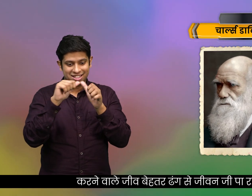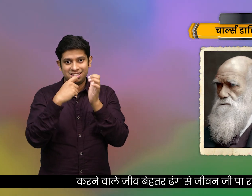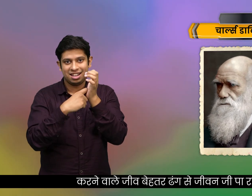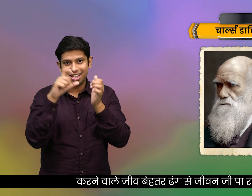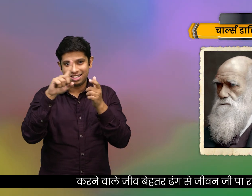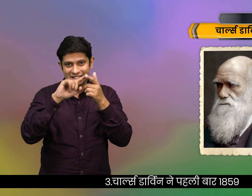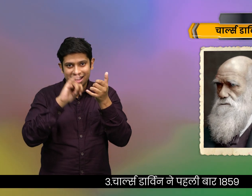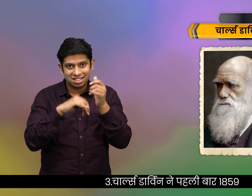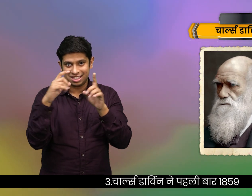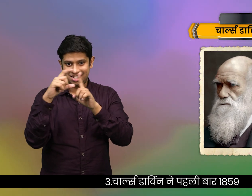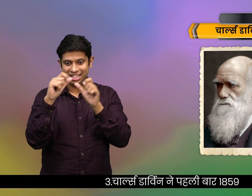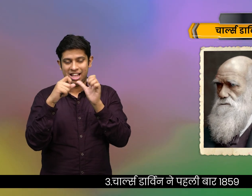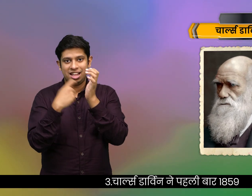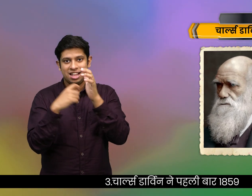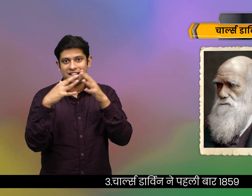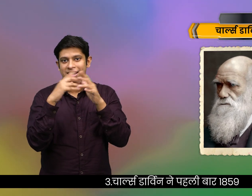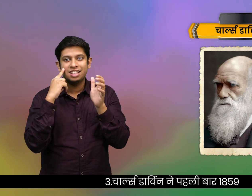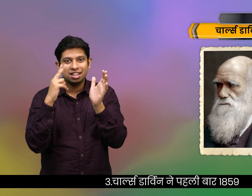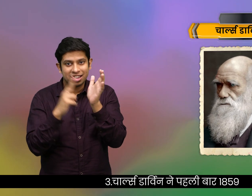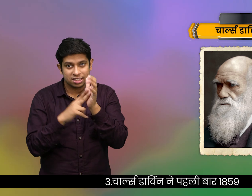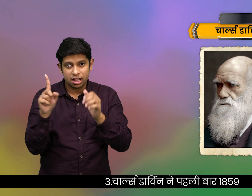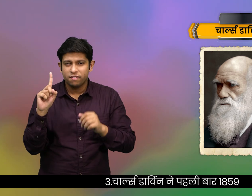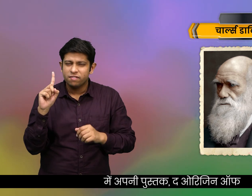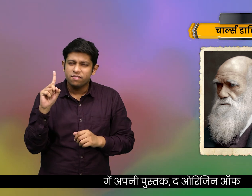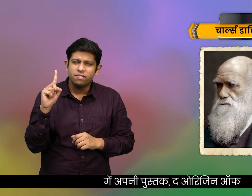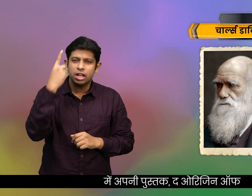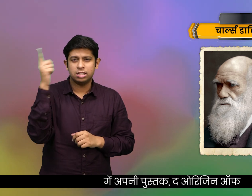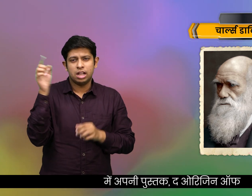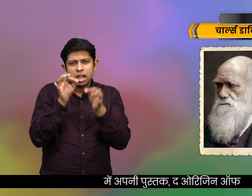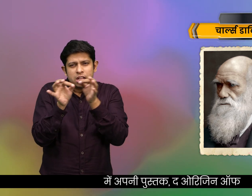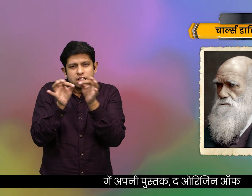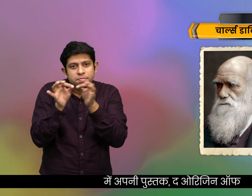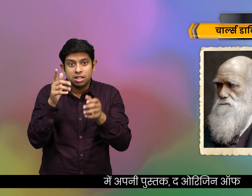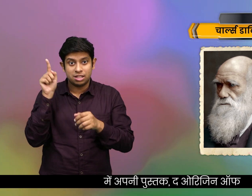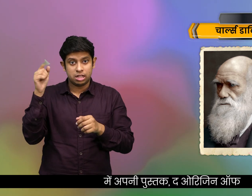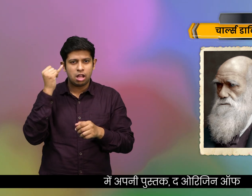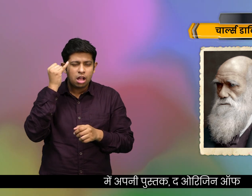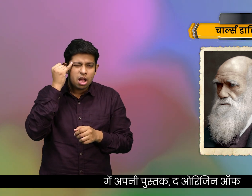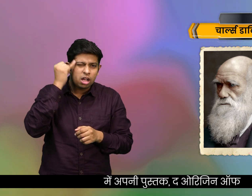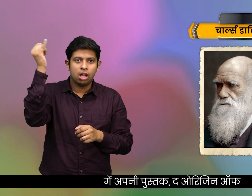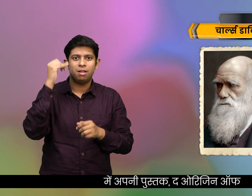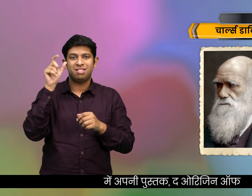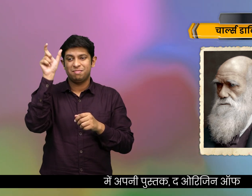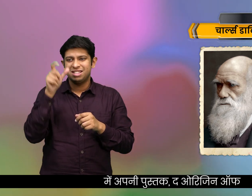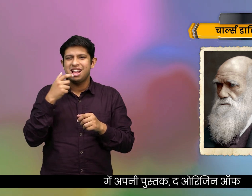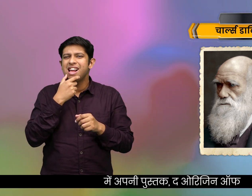हैं। तीसरा, पहली बार 1859 में अपनी पुस्तक द ओरिजिन